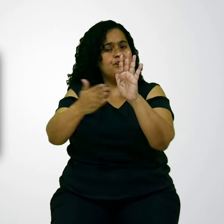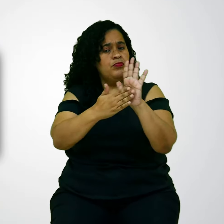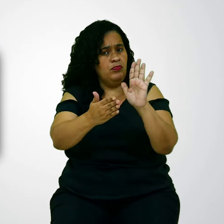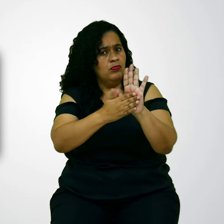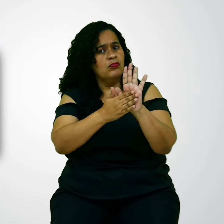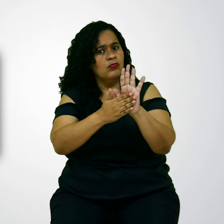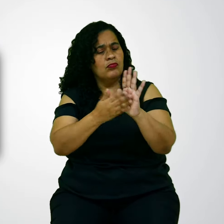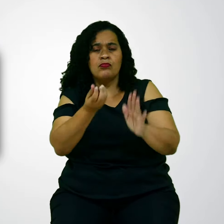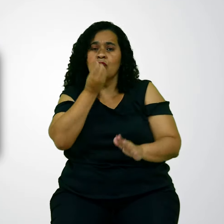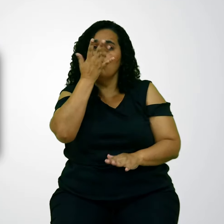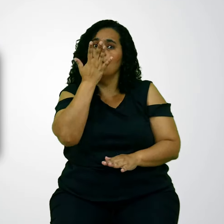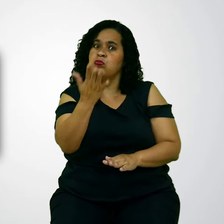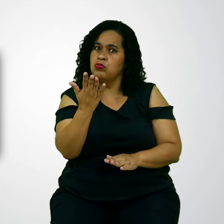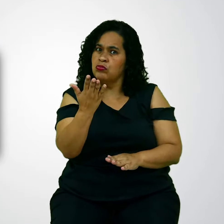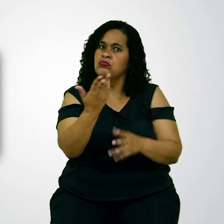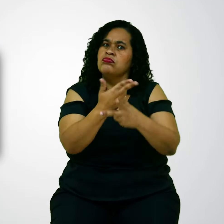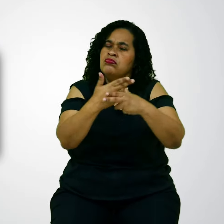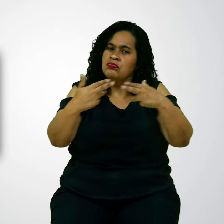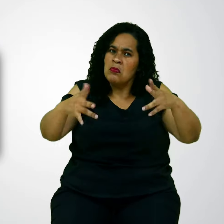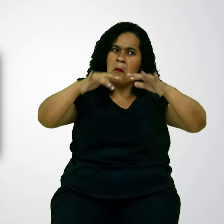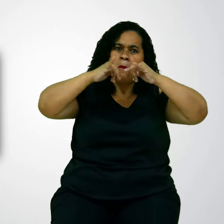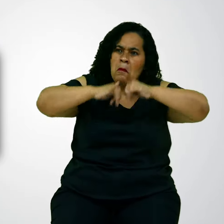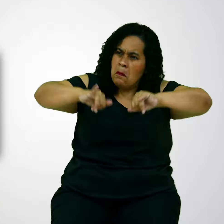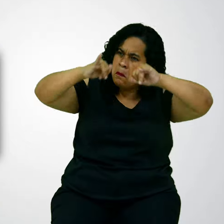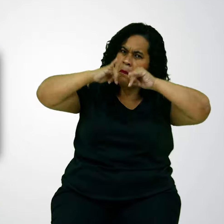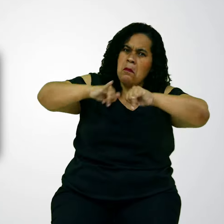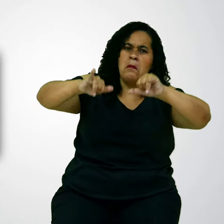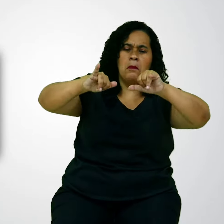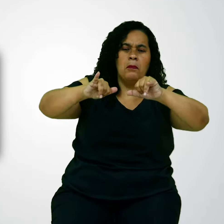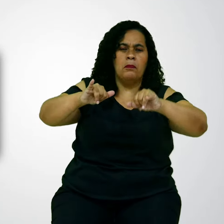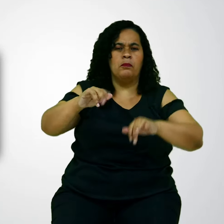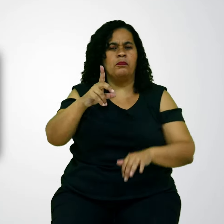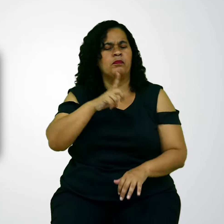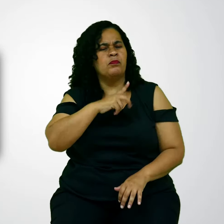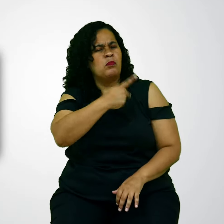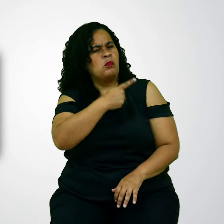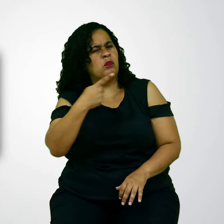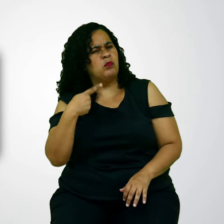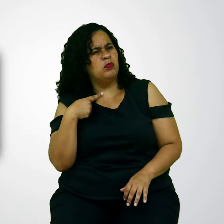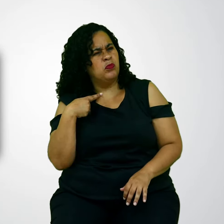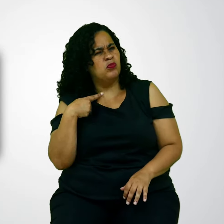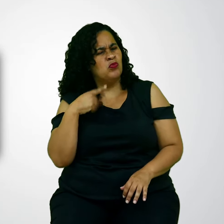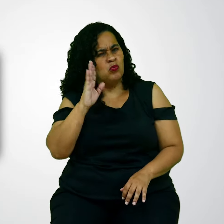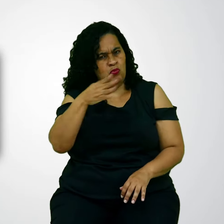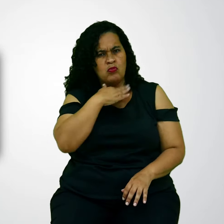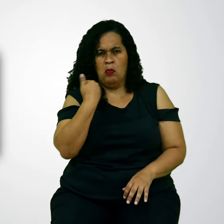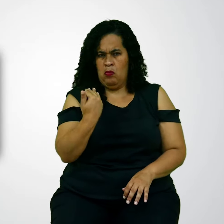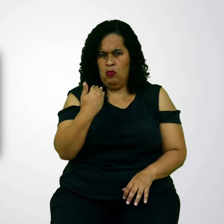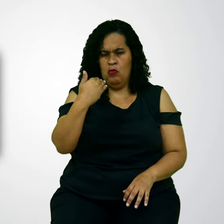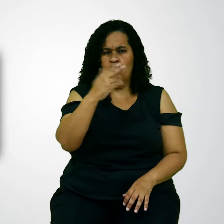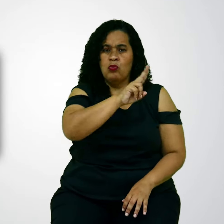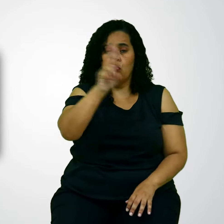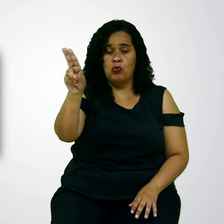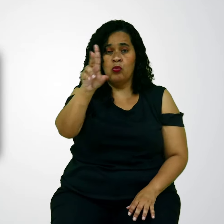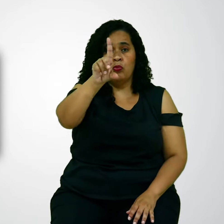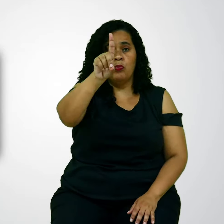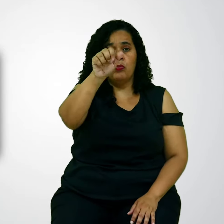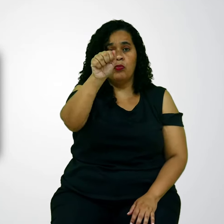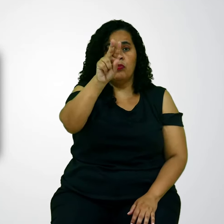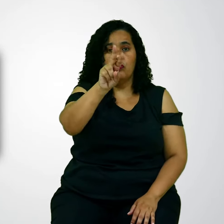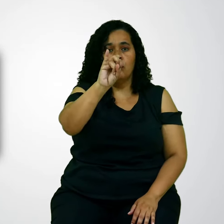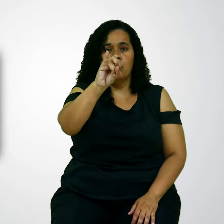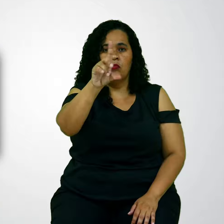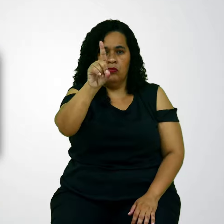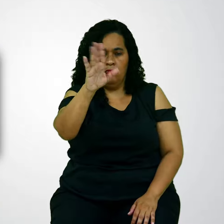lembrar, tem um pastor já falecido chamado David Nicholas. David Nicholas dizia que a gente tem